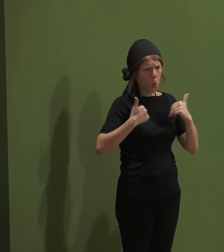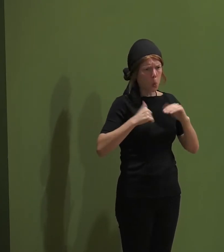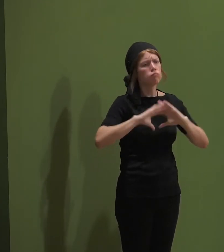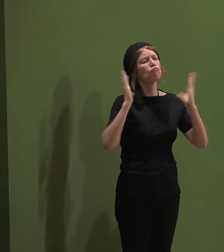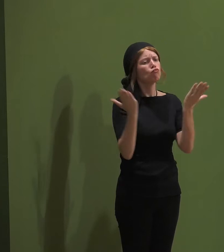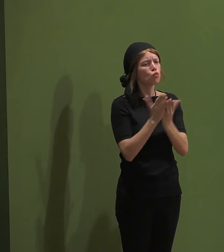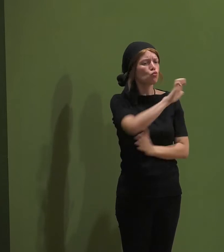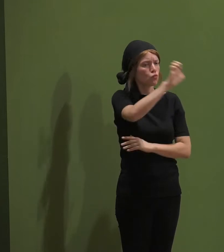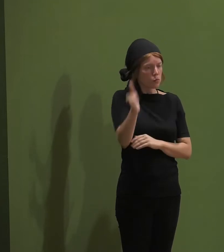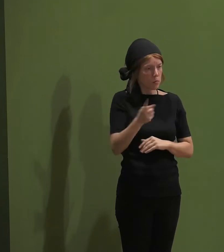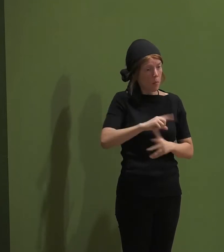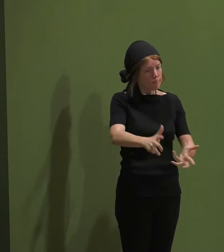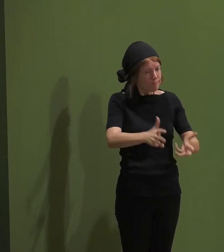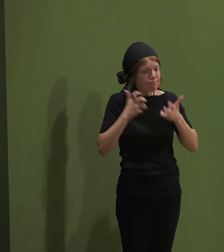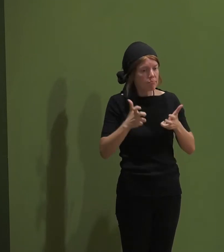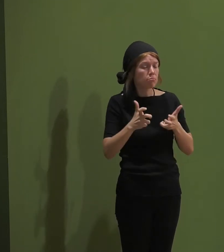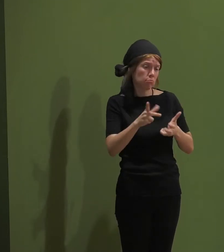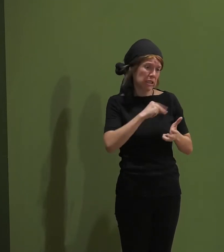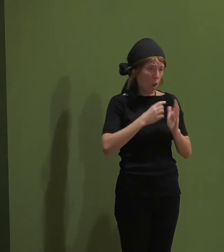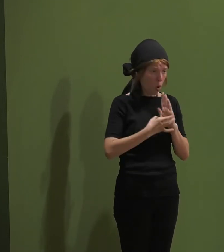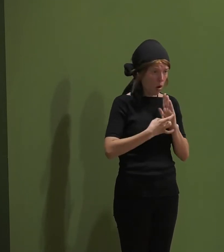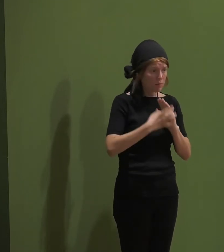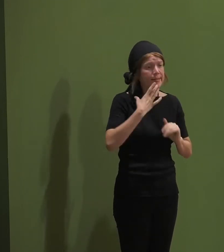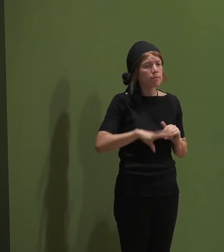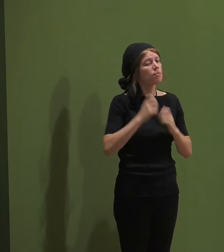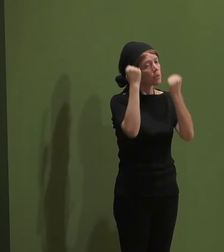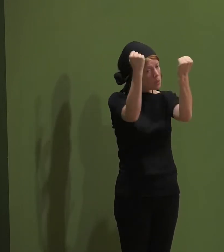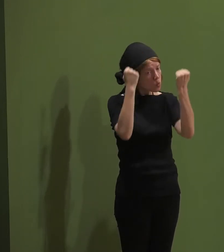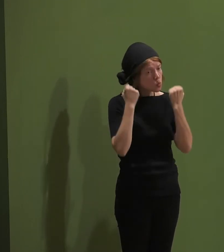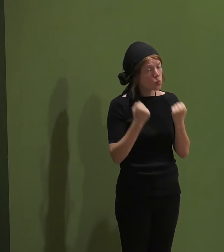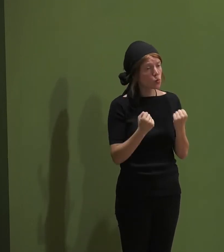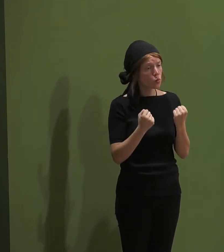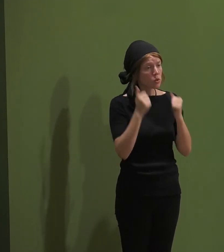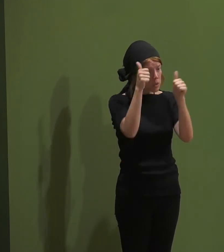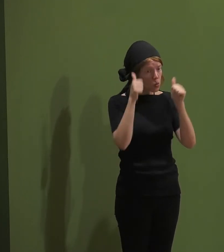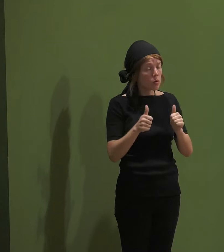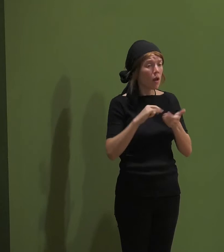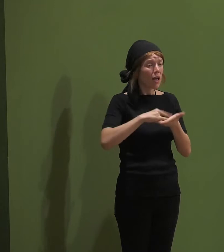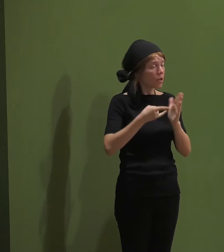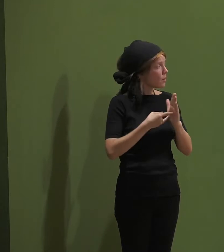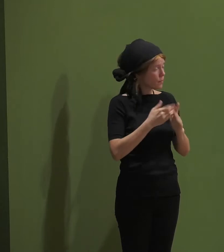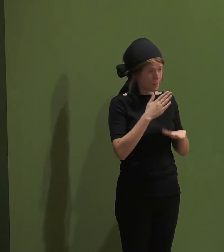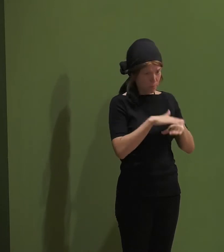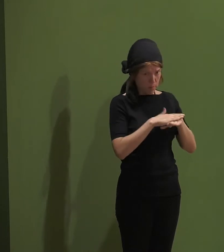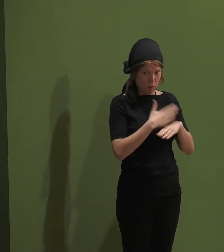mundo. Han obtenido dicho sello de calidad las titulaciones de ingeniería...